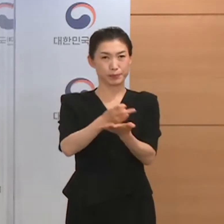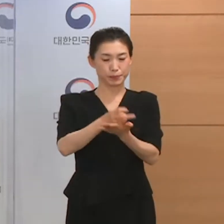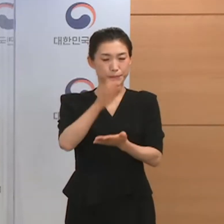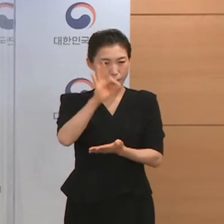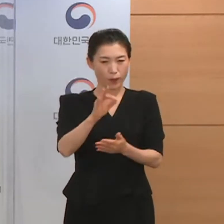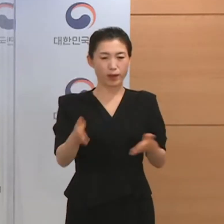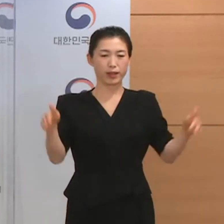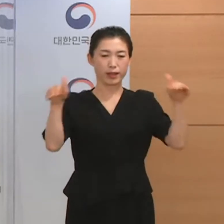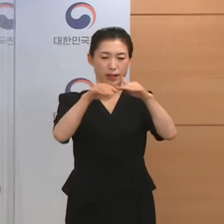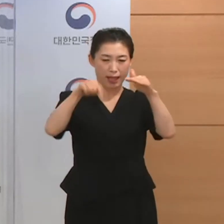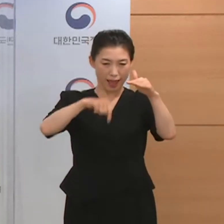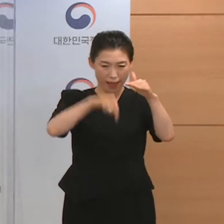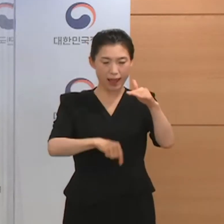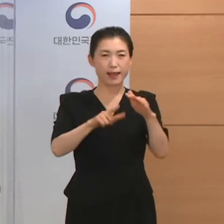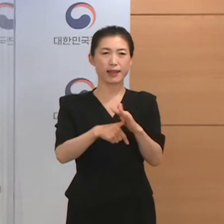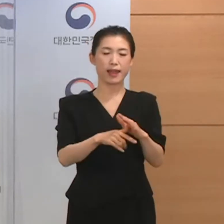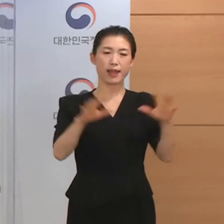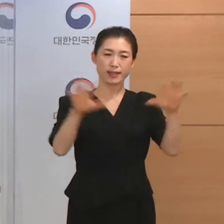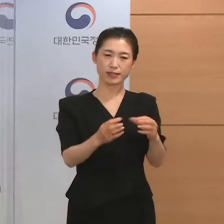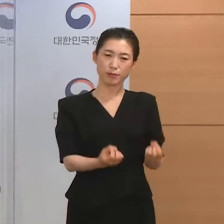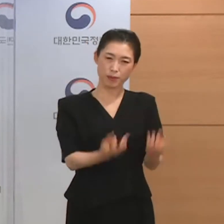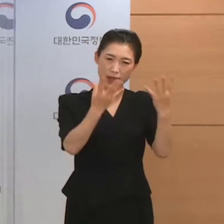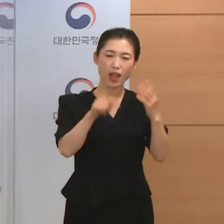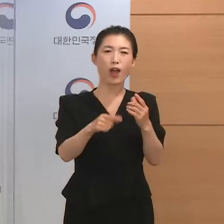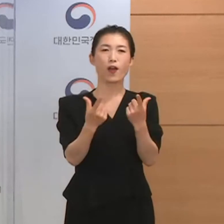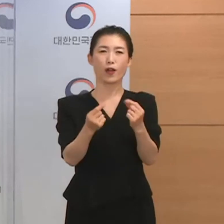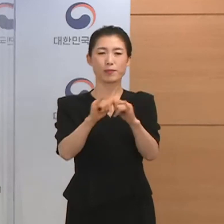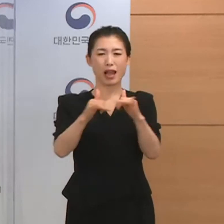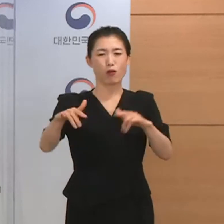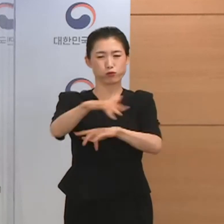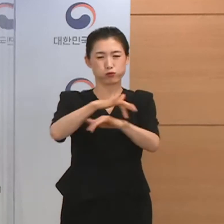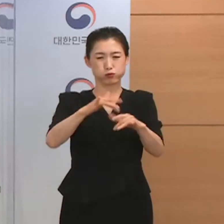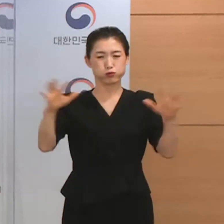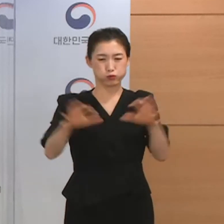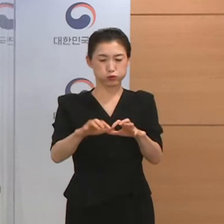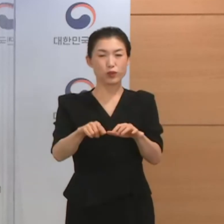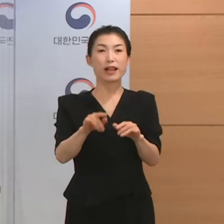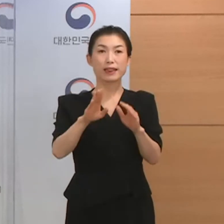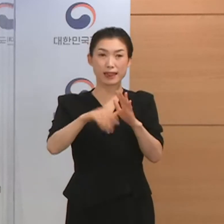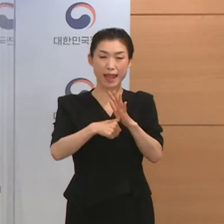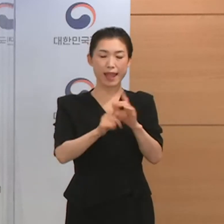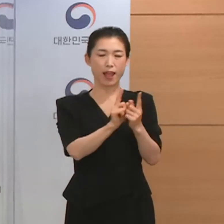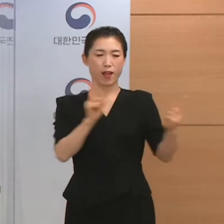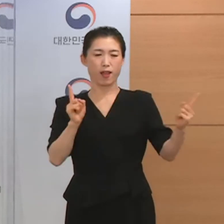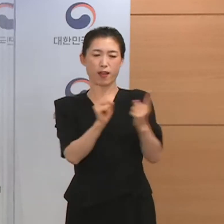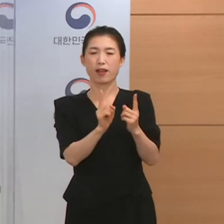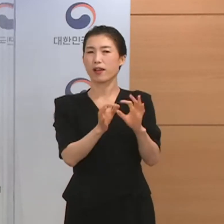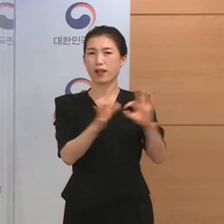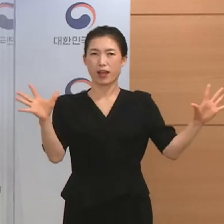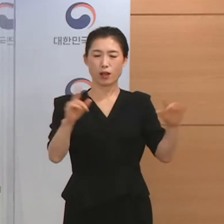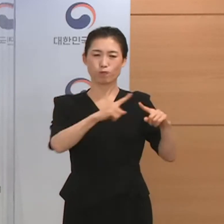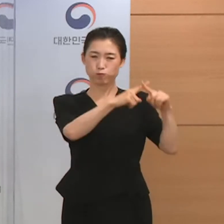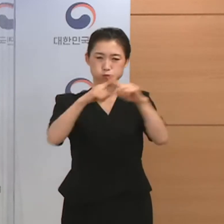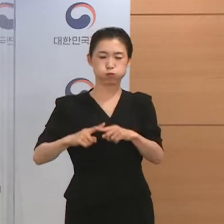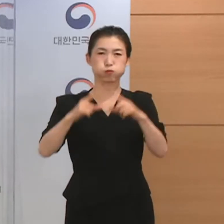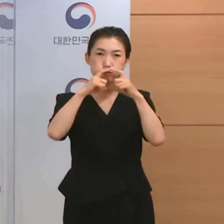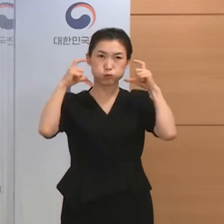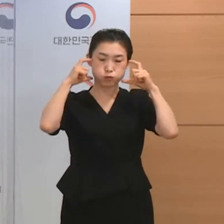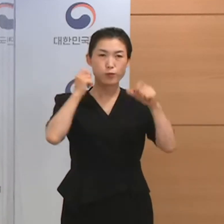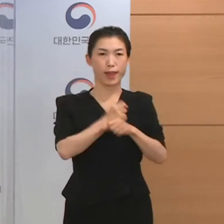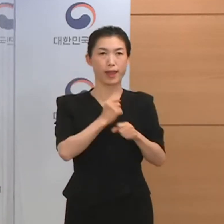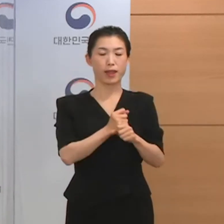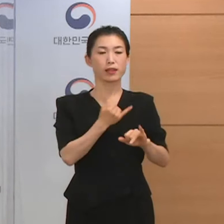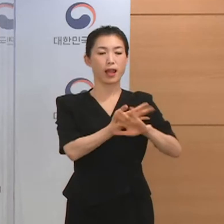착용은 집회, 공연, 행사 등 다중이 모이는 경우 거리두기와 관계없이 마스크 착용, 다른 사람과 2m